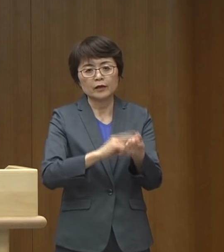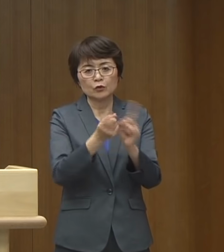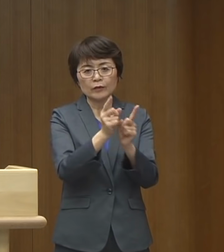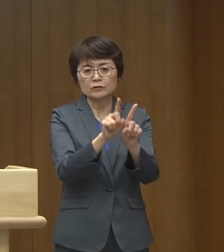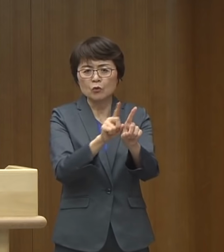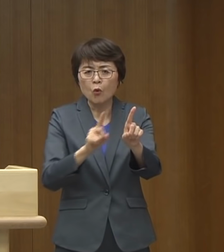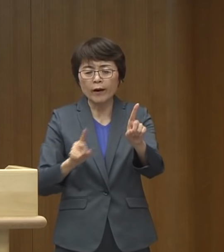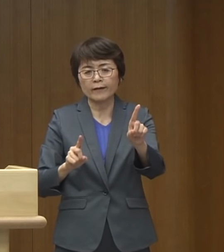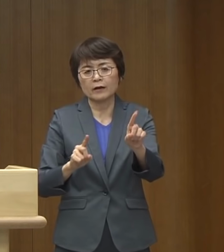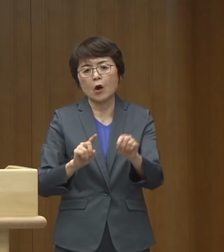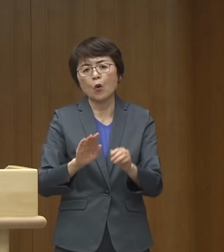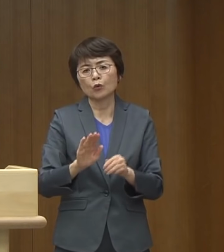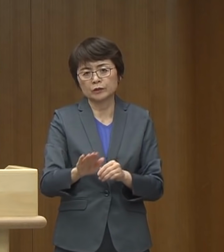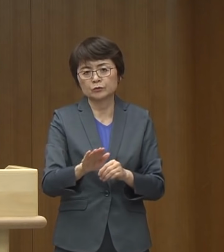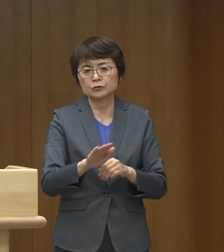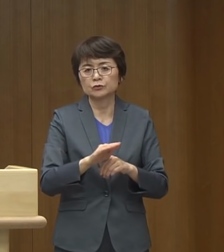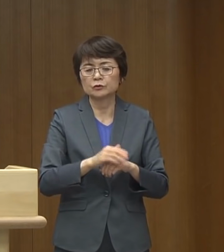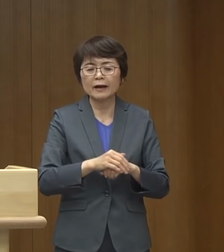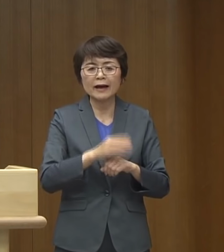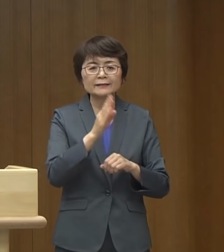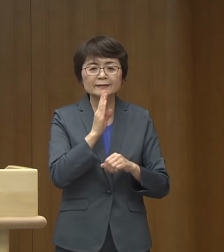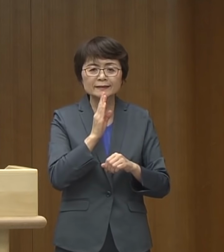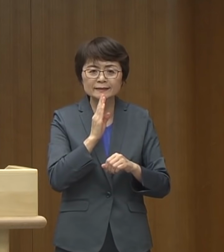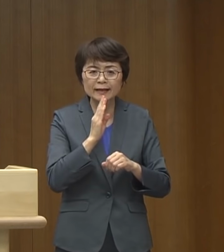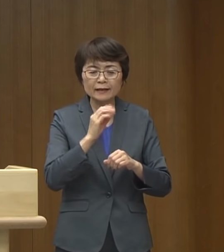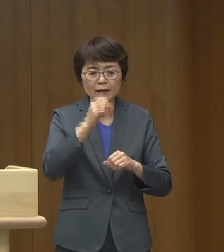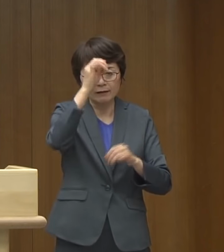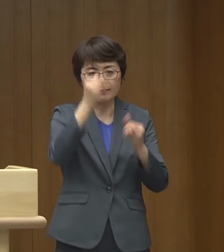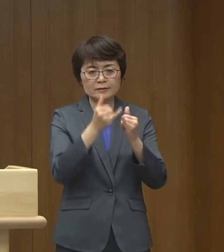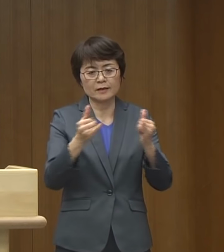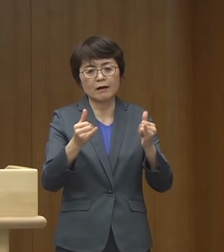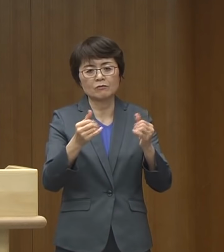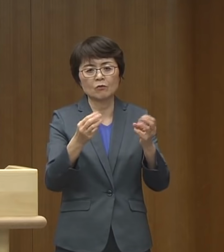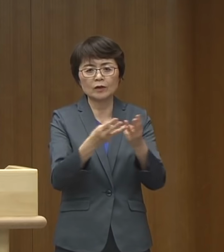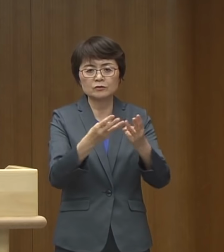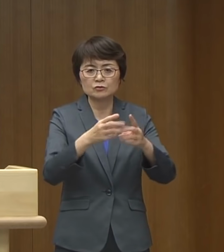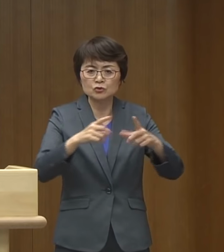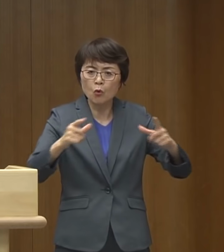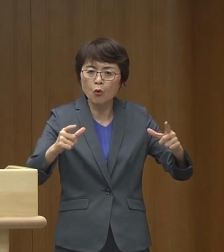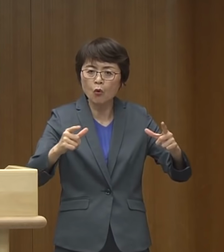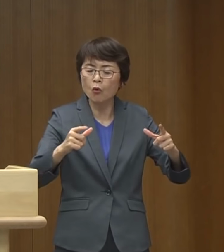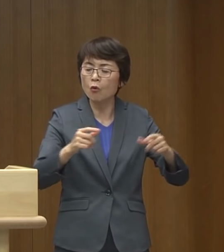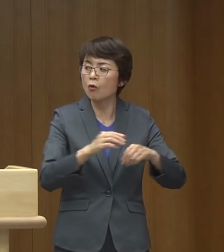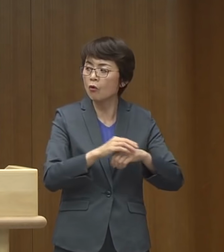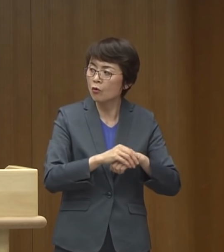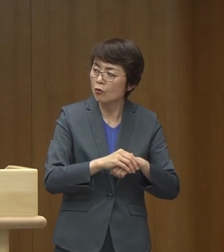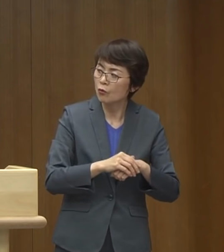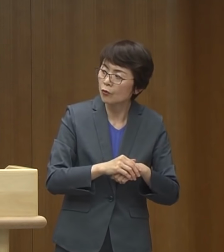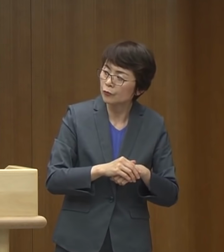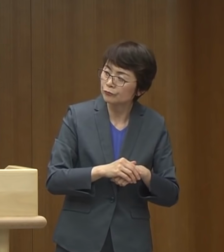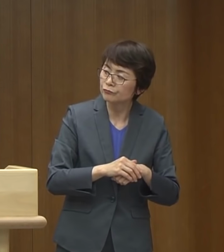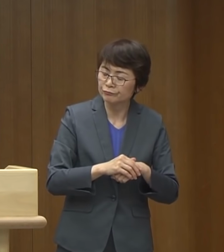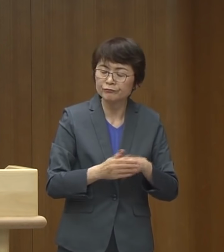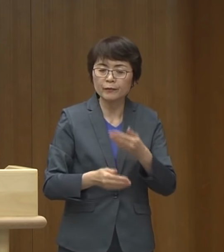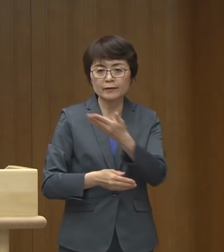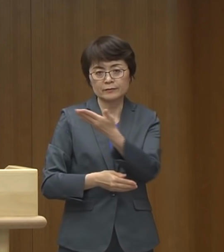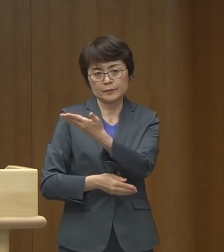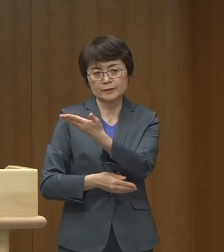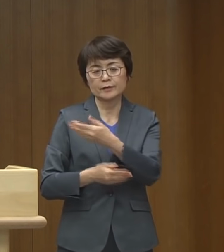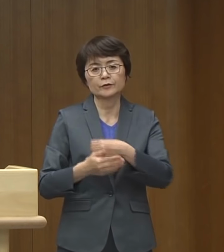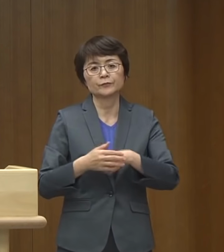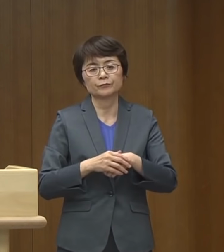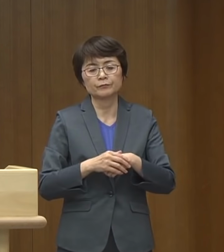、実際の患者の増加の状況というのがここの部分でございます。